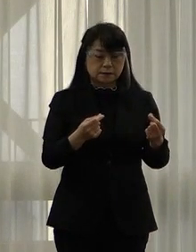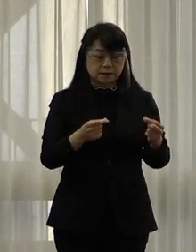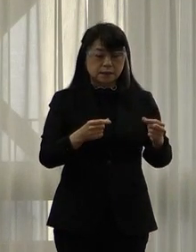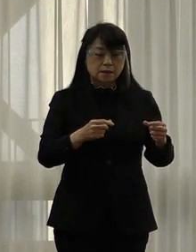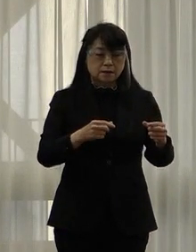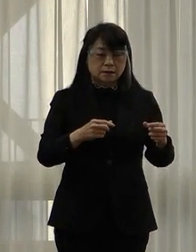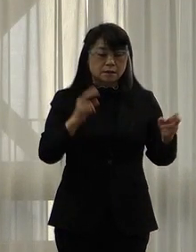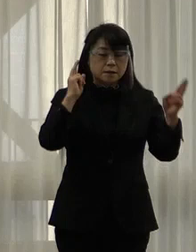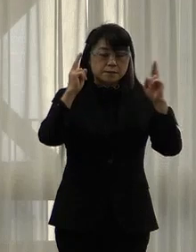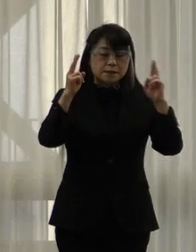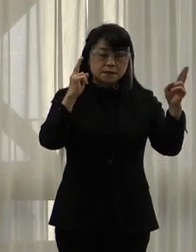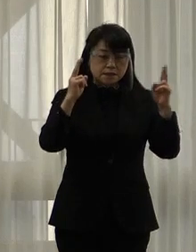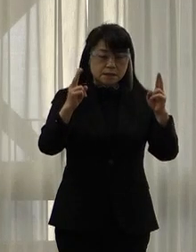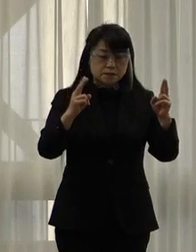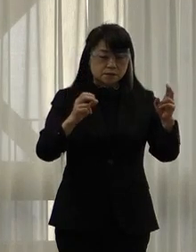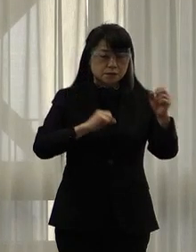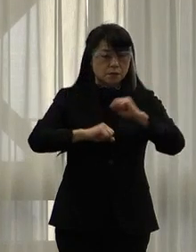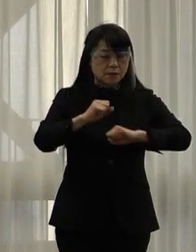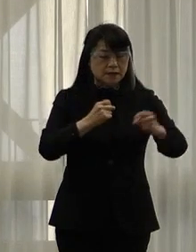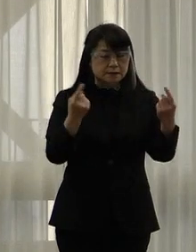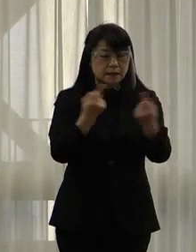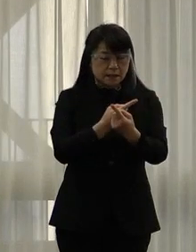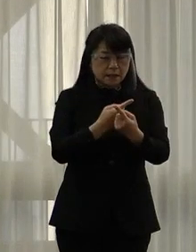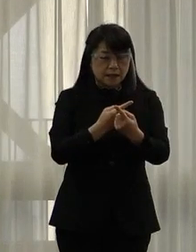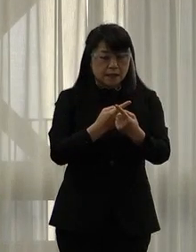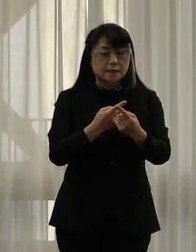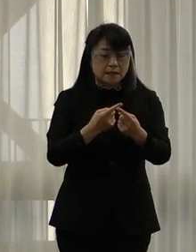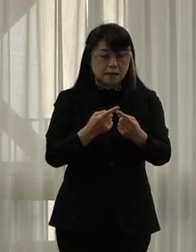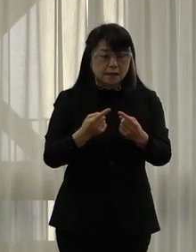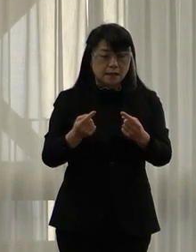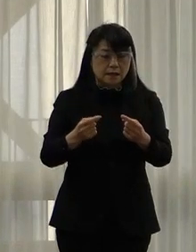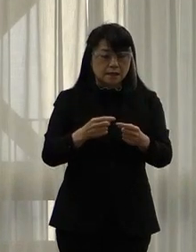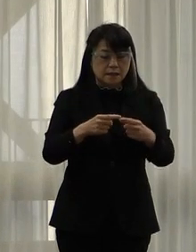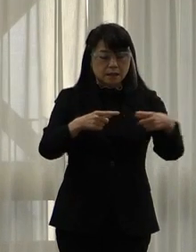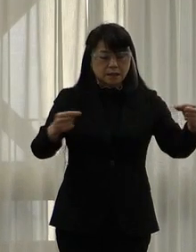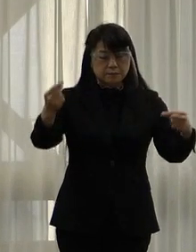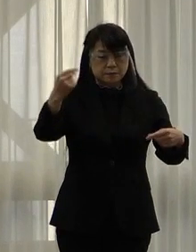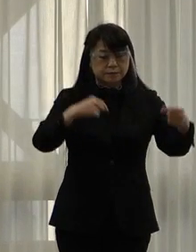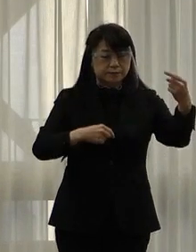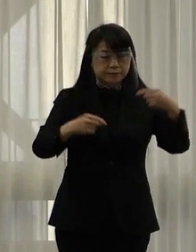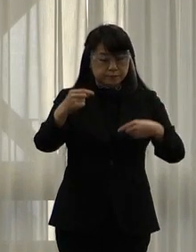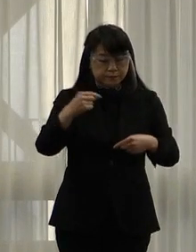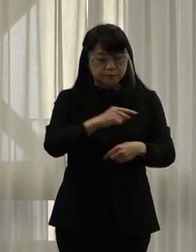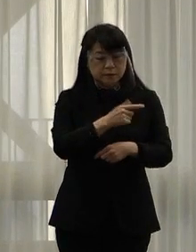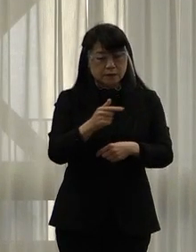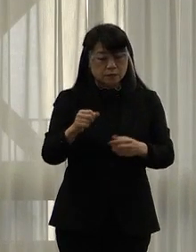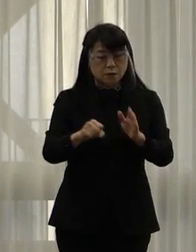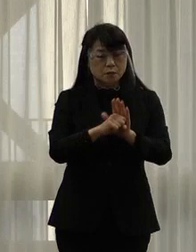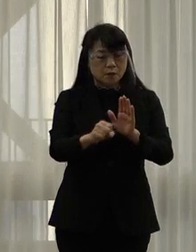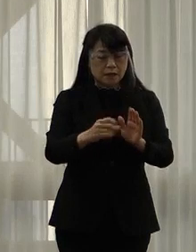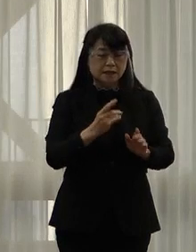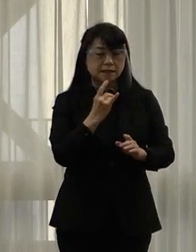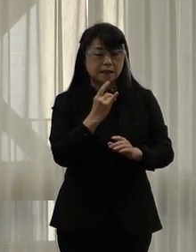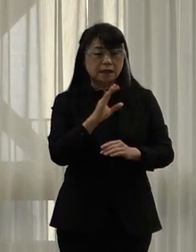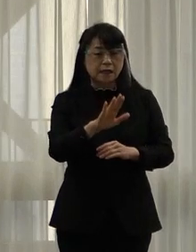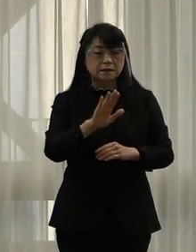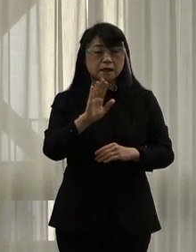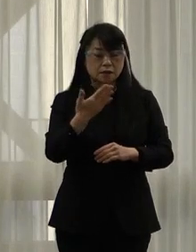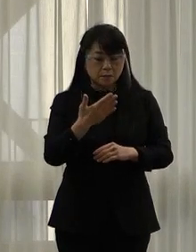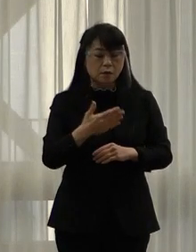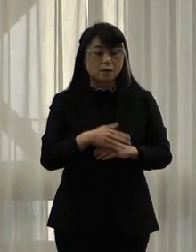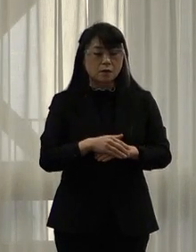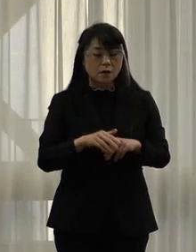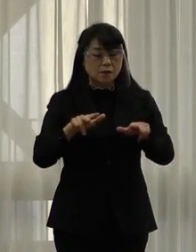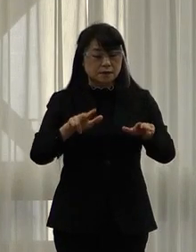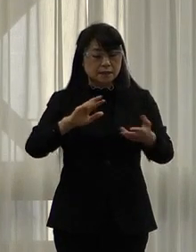インバウンド客の増加が、期待されるということは考えておりました。一方で、その政策転